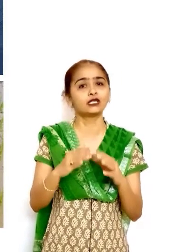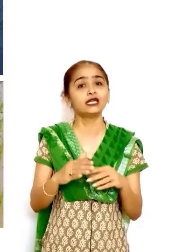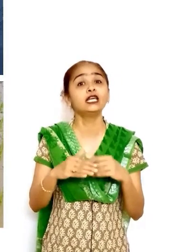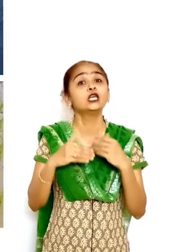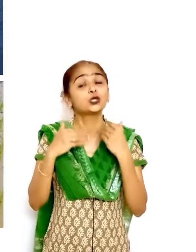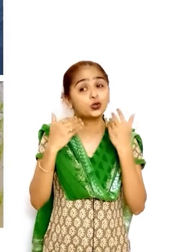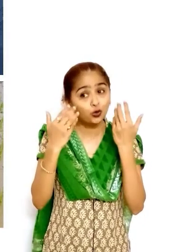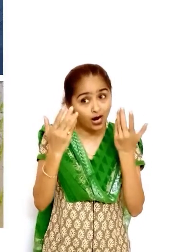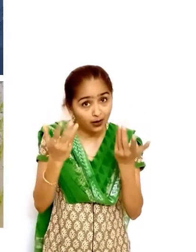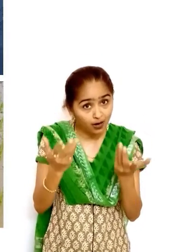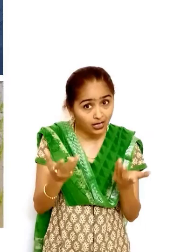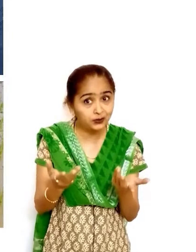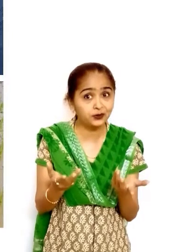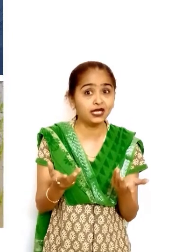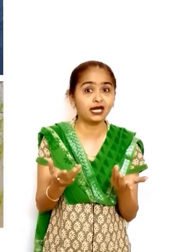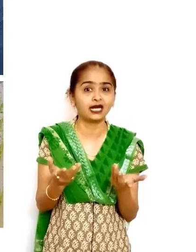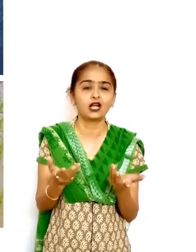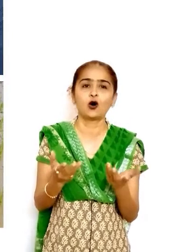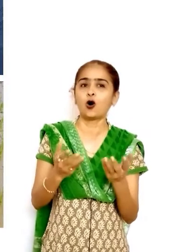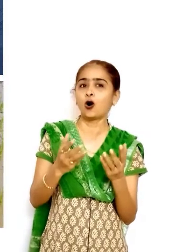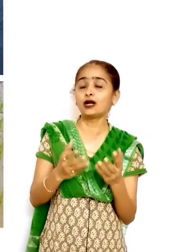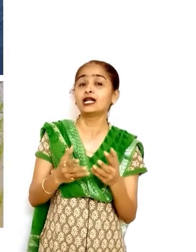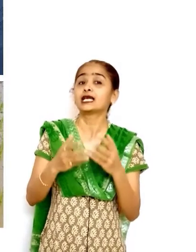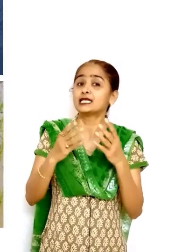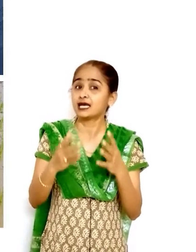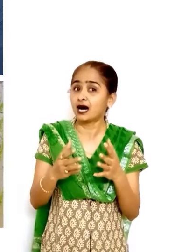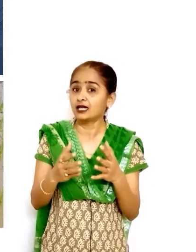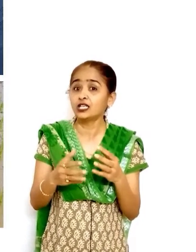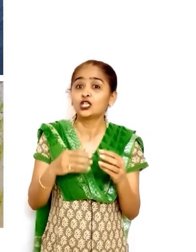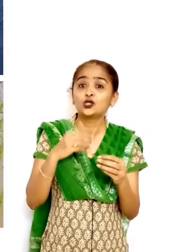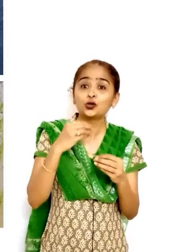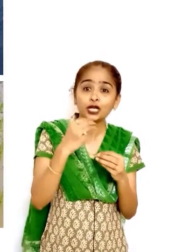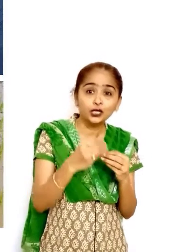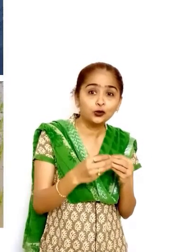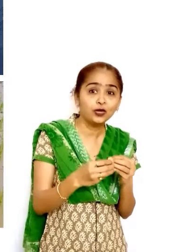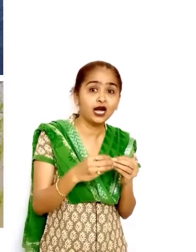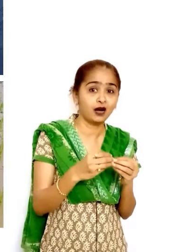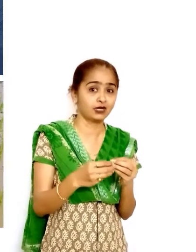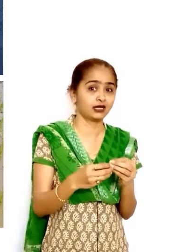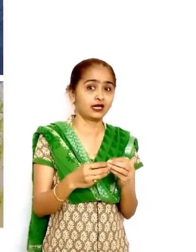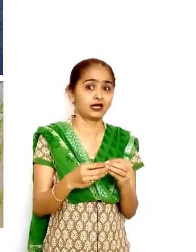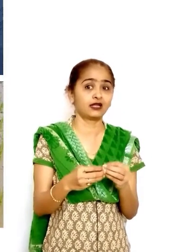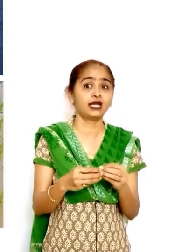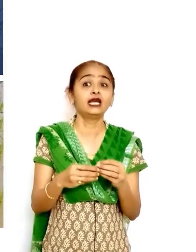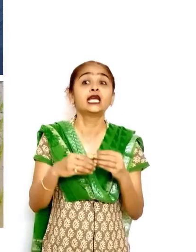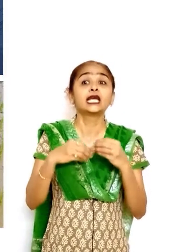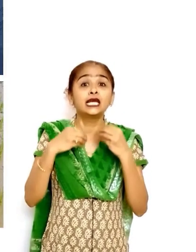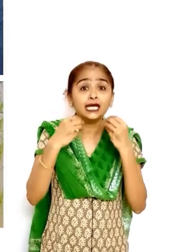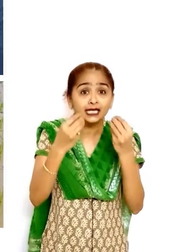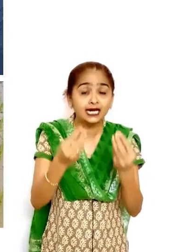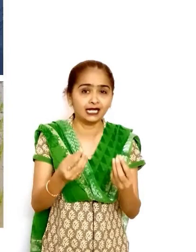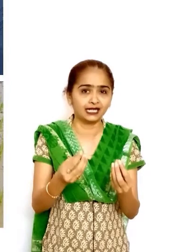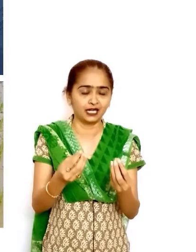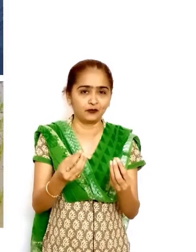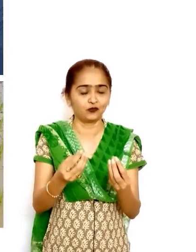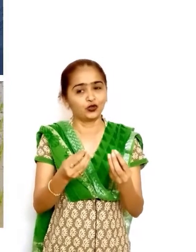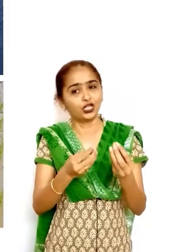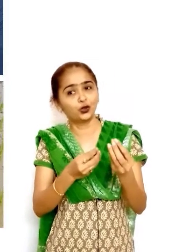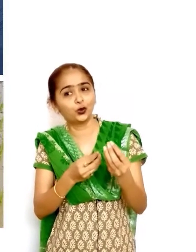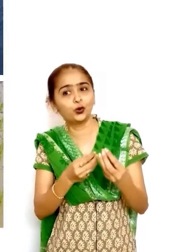ही शोभायमान होते हैं। और किसान जो खेतों में काम करते करते गीत गाते हैं। तो ये दोनों